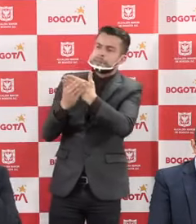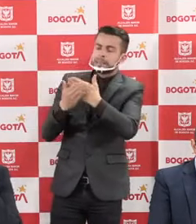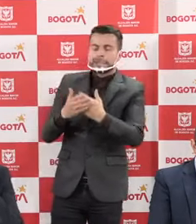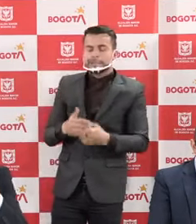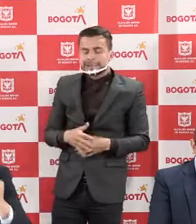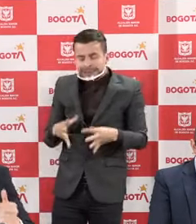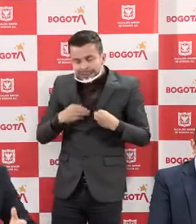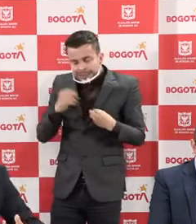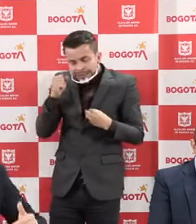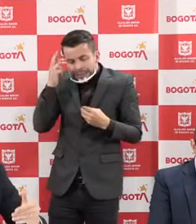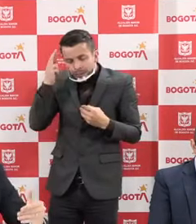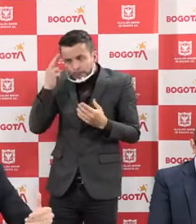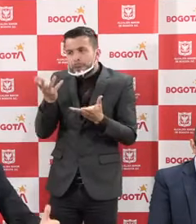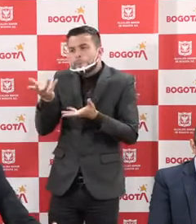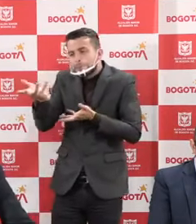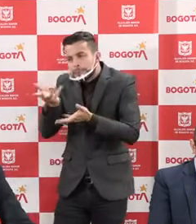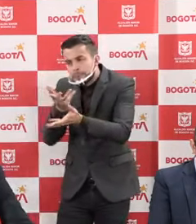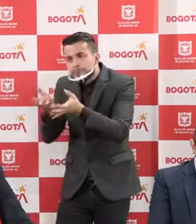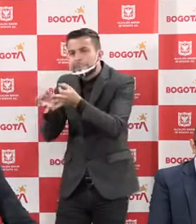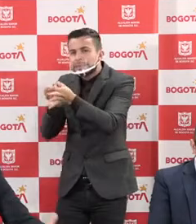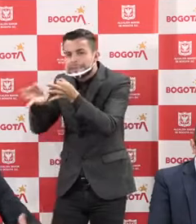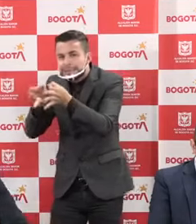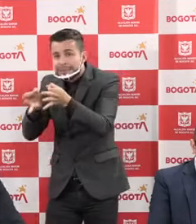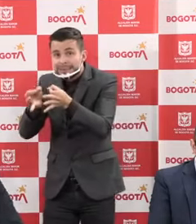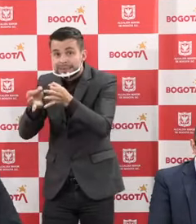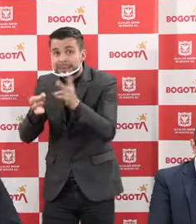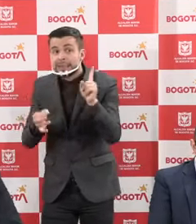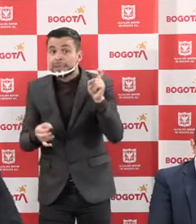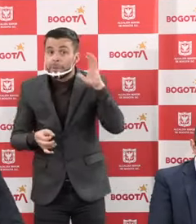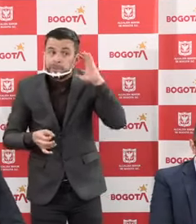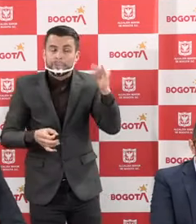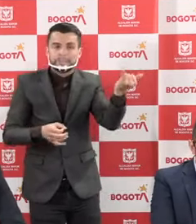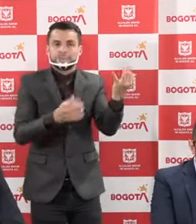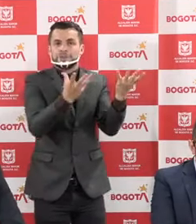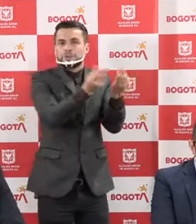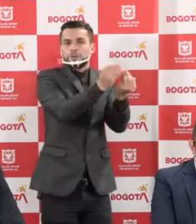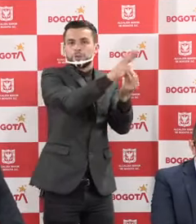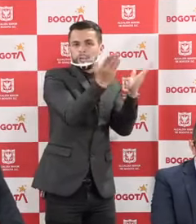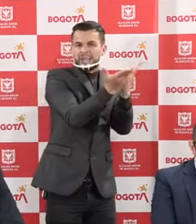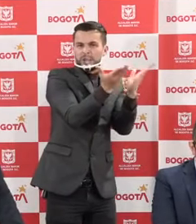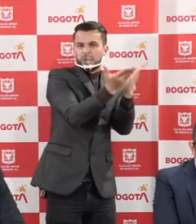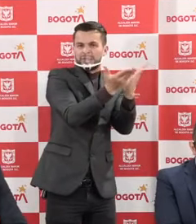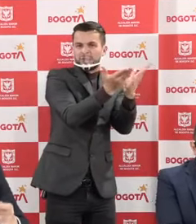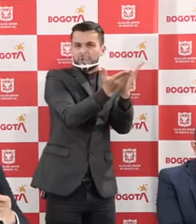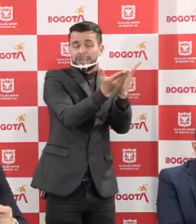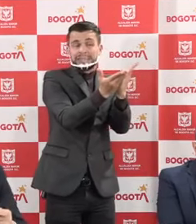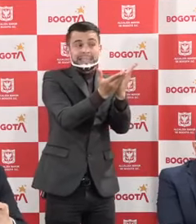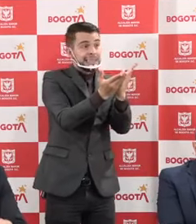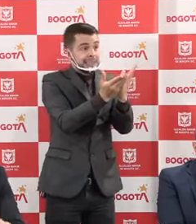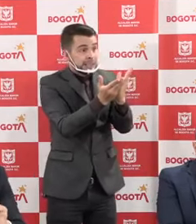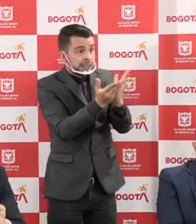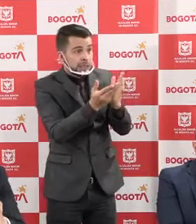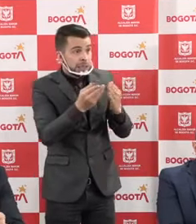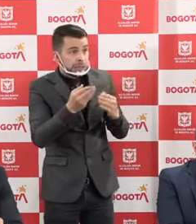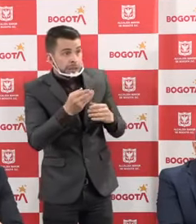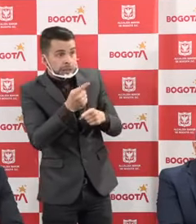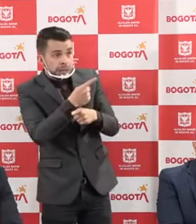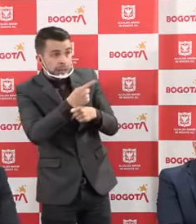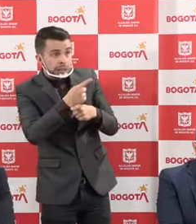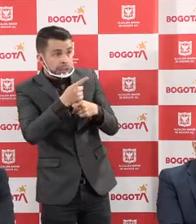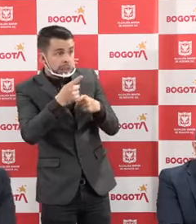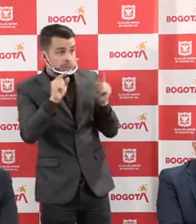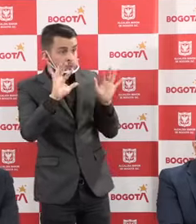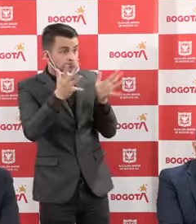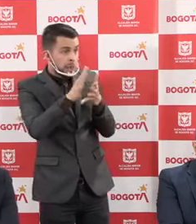ese cupo epidemiológico que no utilizar el sector de la educación lo pueda utilizar el comercio pero es fundamental que todos asuman aquí una responsabilidad y una ética